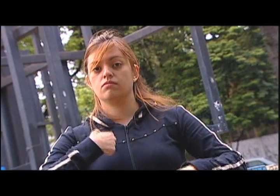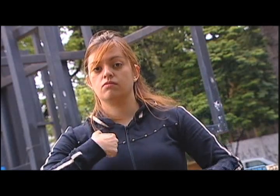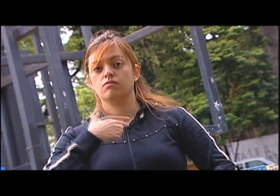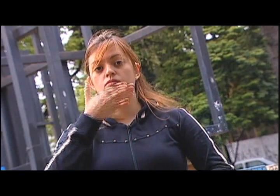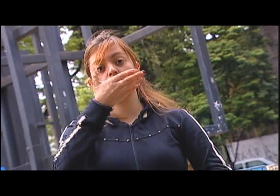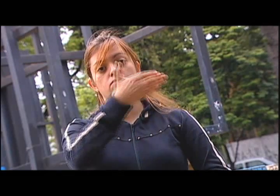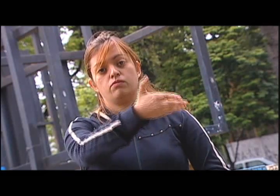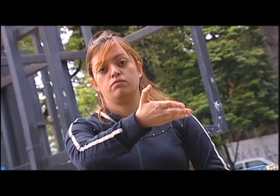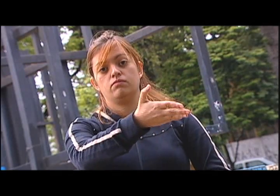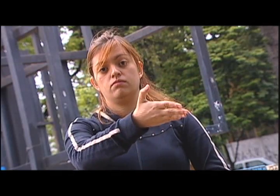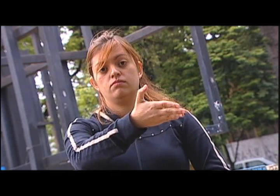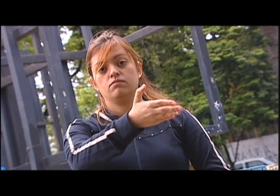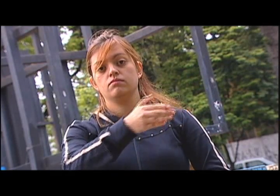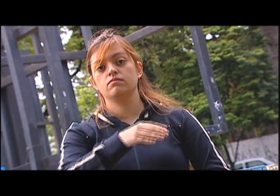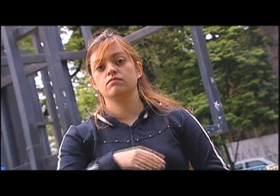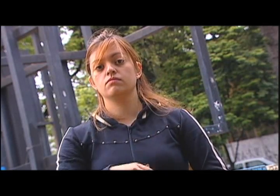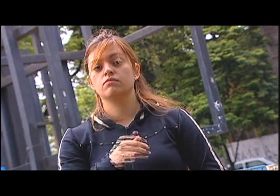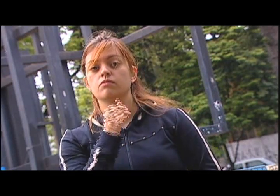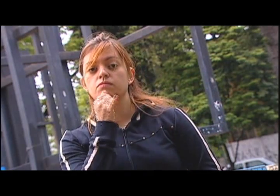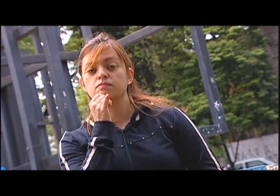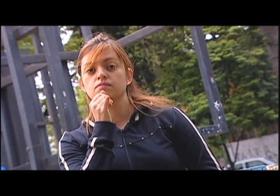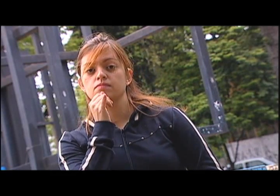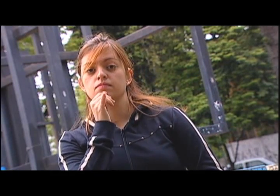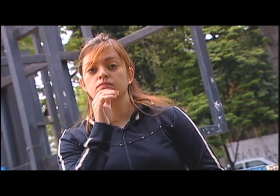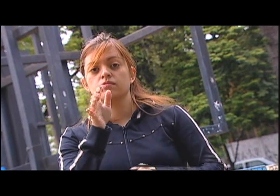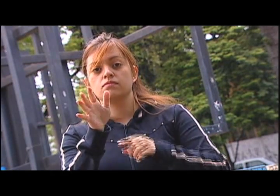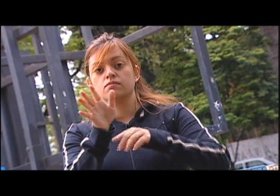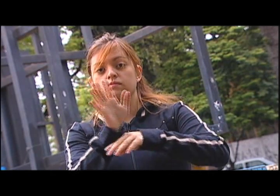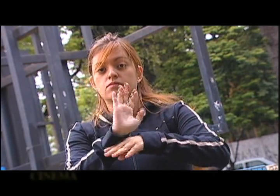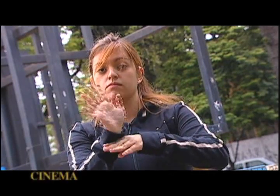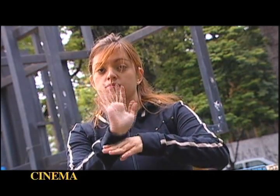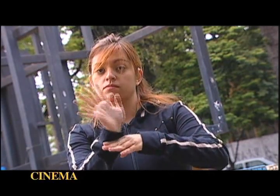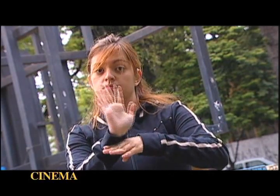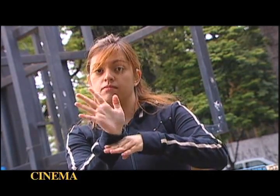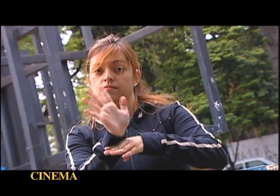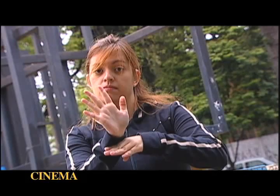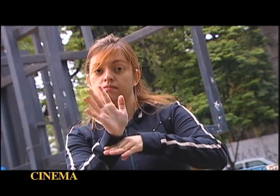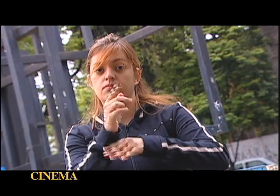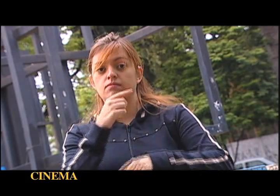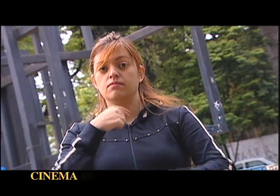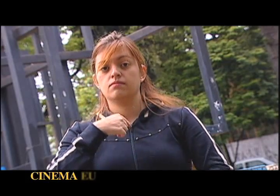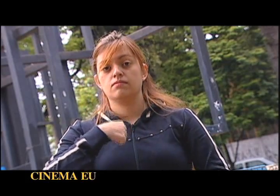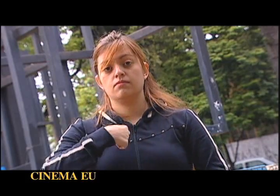geral, começam com os substantivos. Em Libras, se diz cinema eu vou.